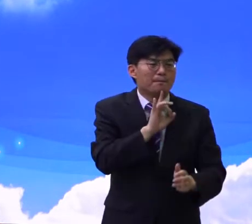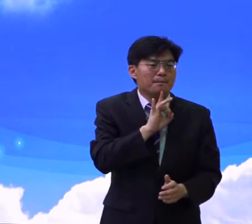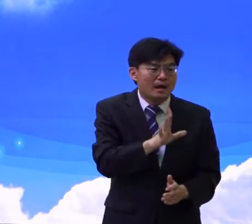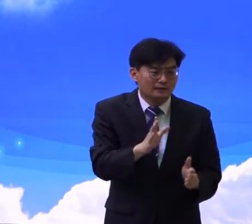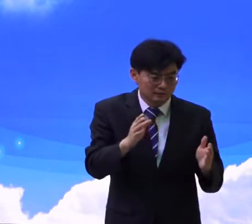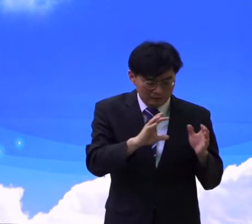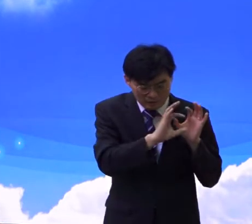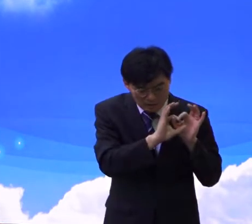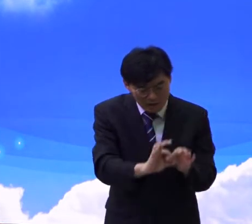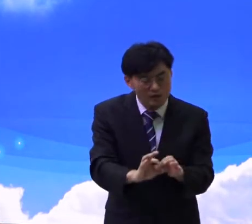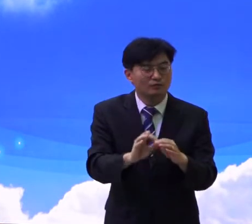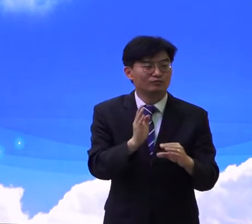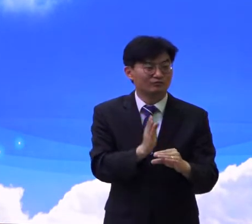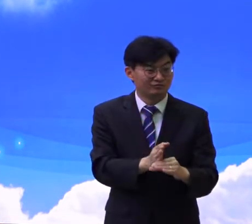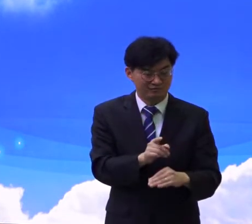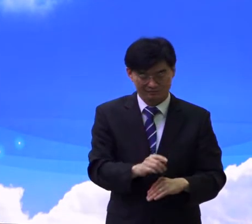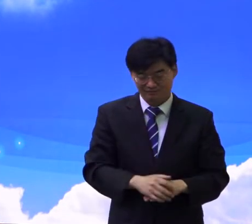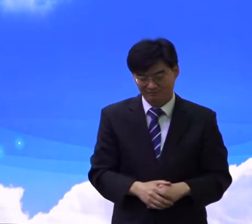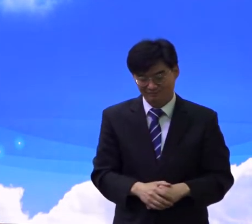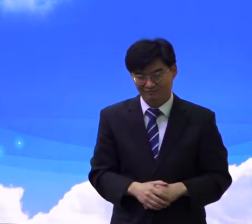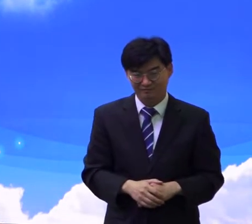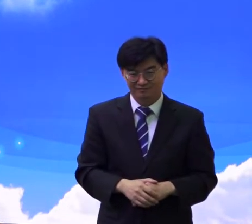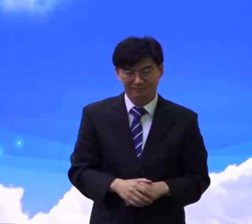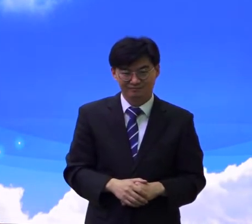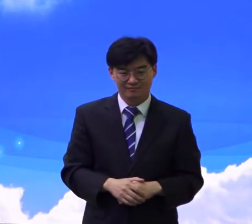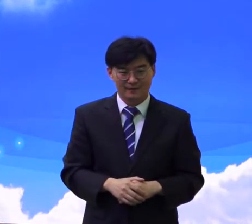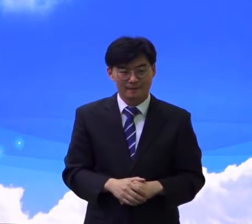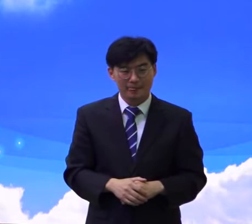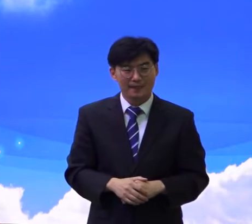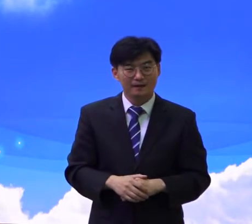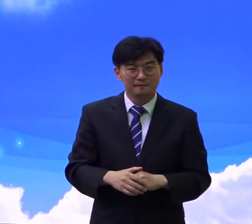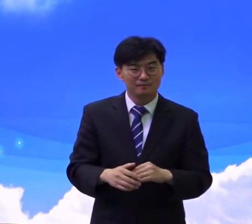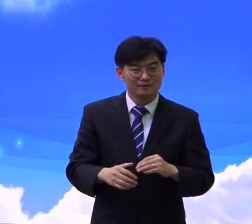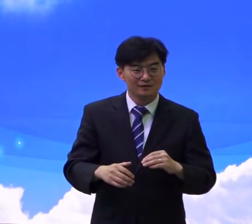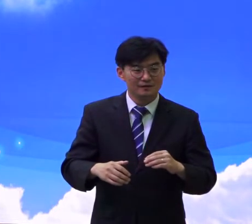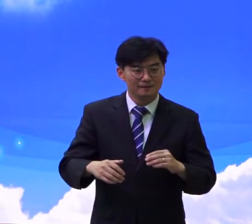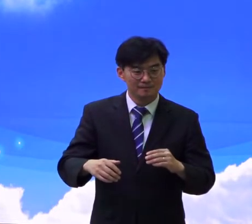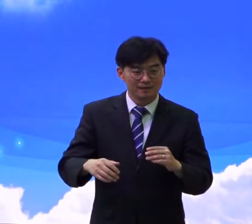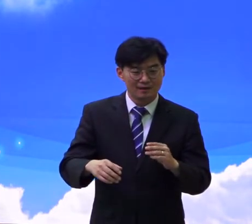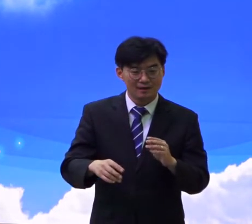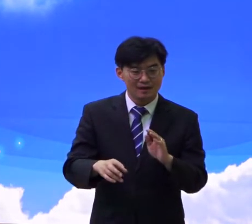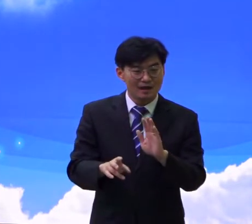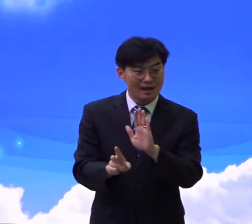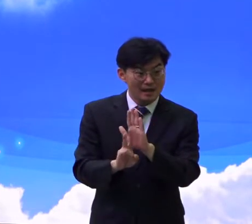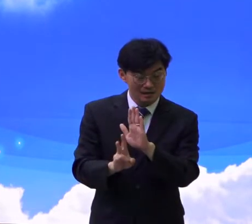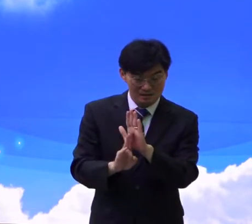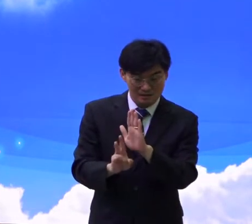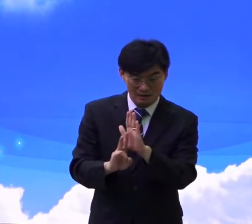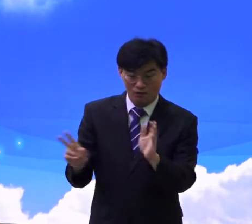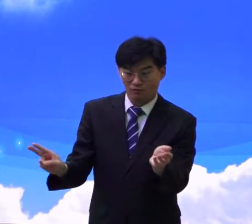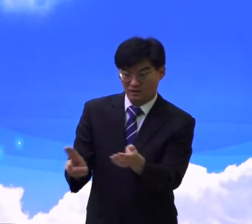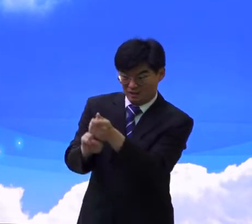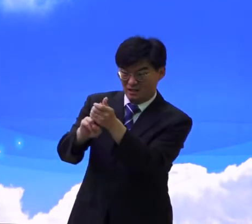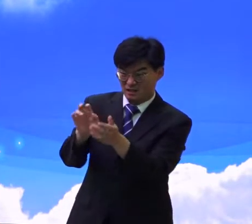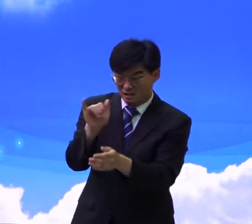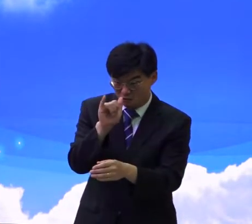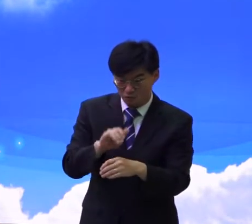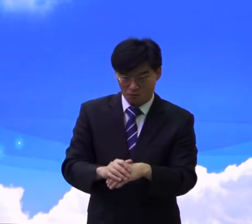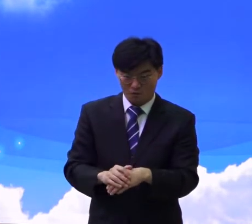엘리사 사역을 생각해 보시면 그 사역 속에 수많은 기적들이 있었습니다. 죽은 사람도